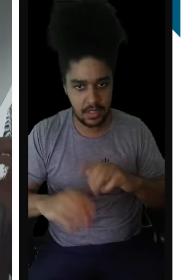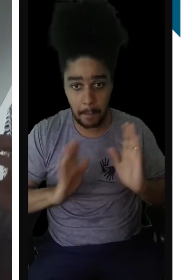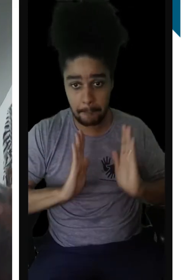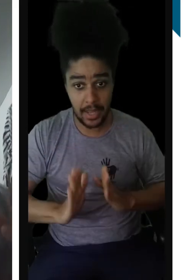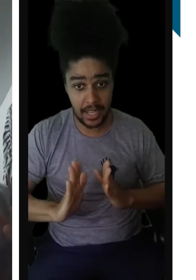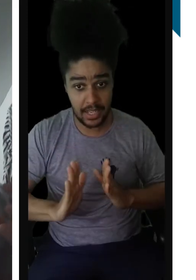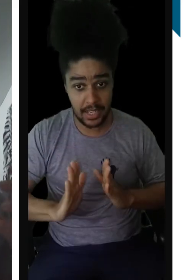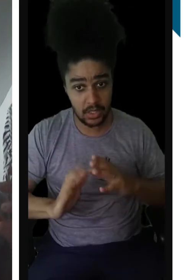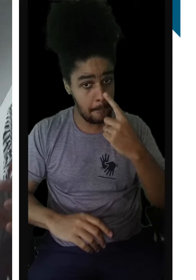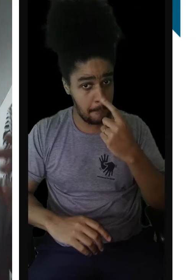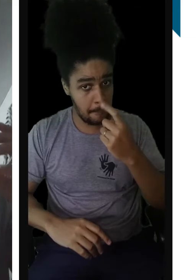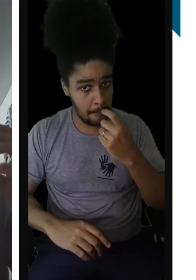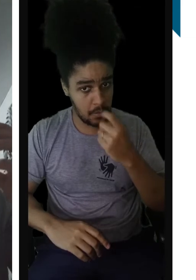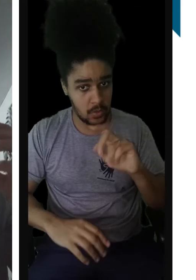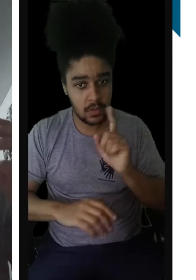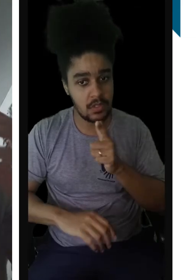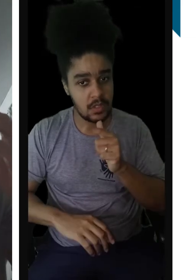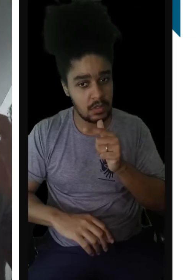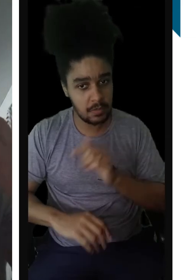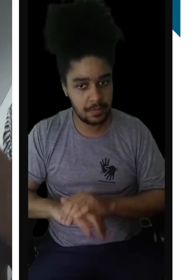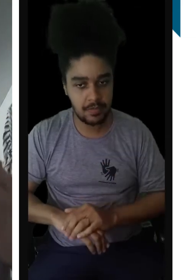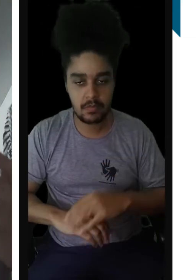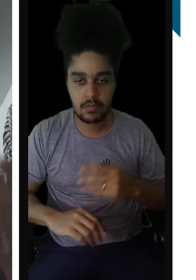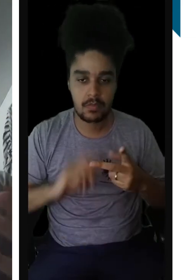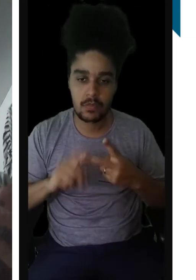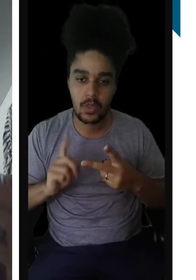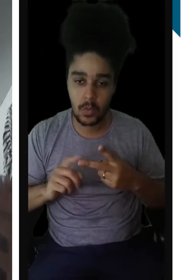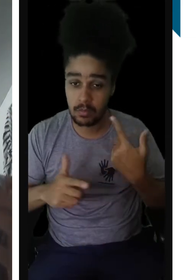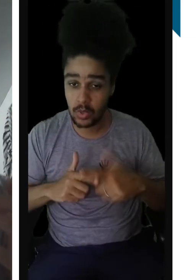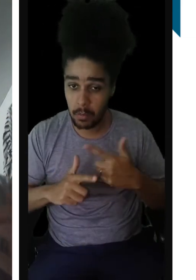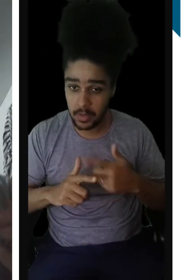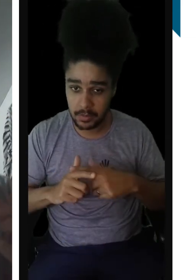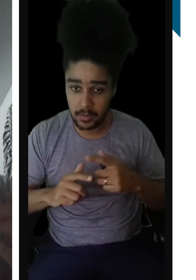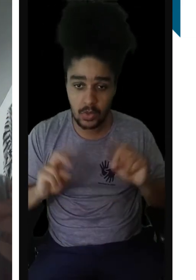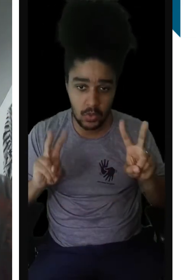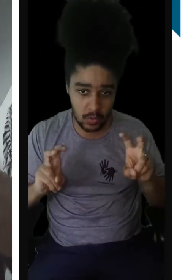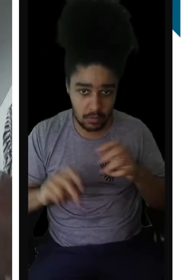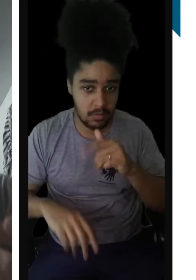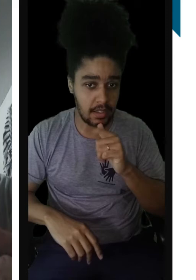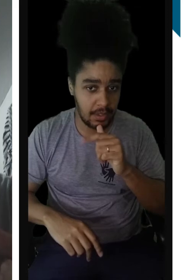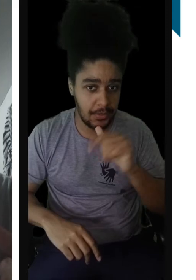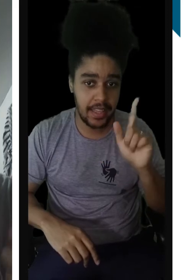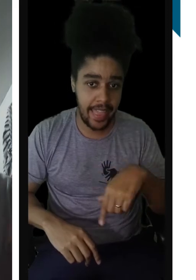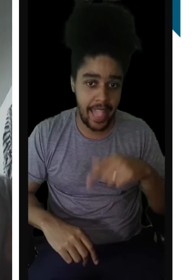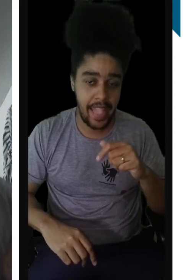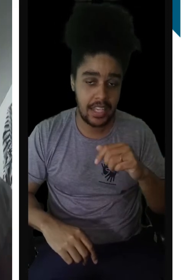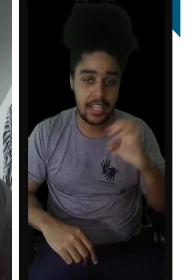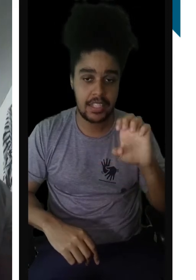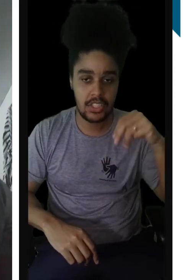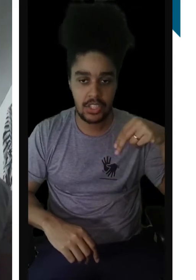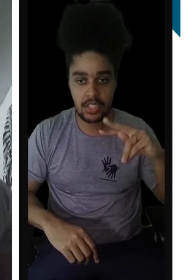a parte da poluição hídrica, né? O segundo problema relacionado a problemas hídricos são